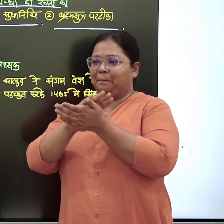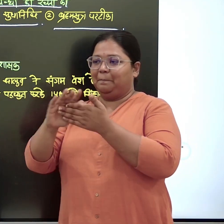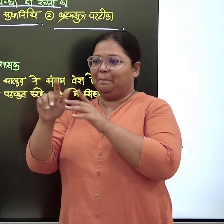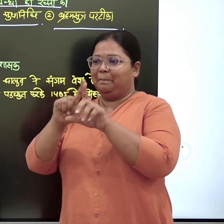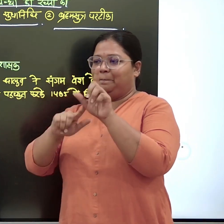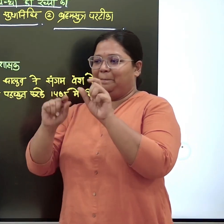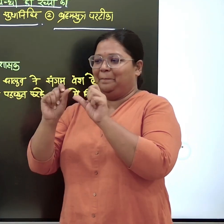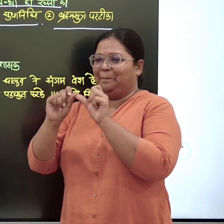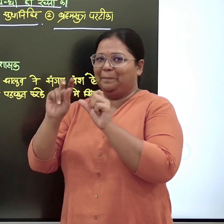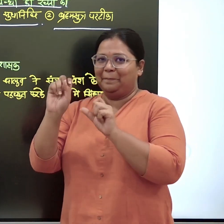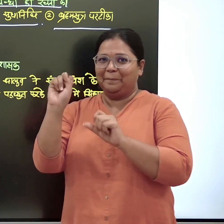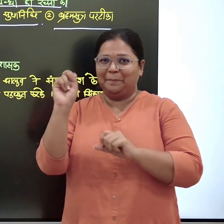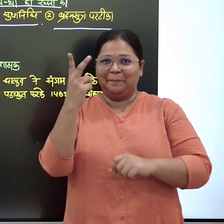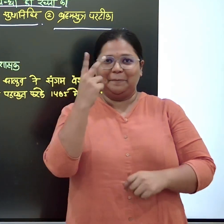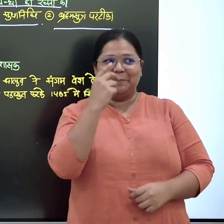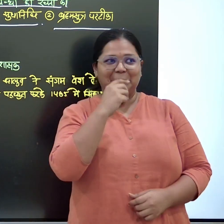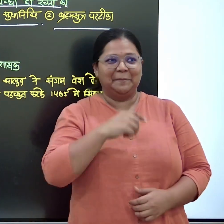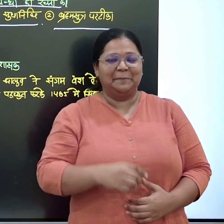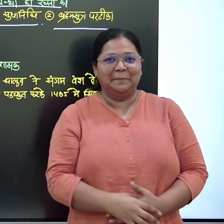विरूपाक्ष द्वितीय।